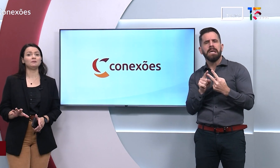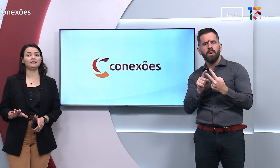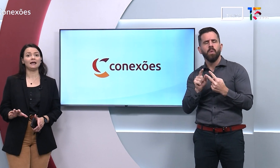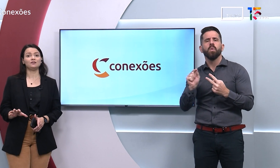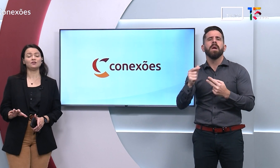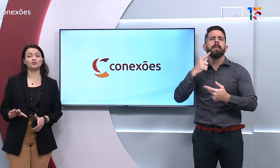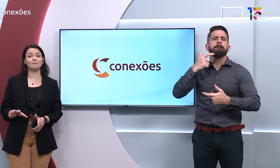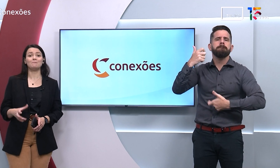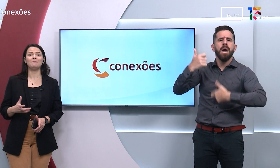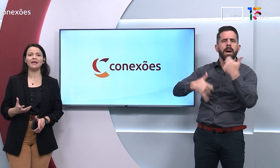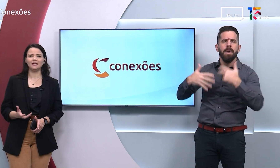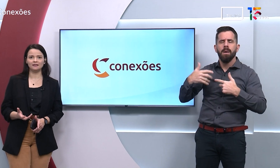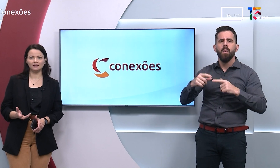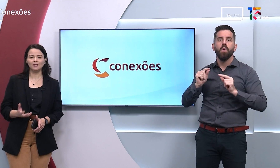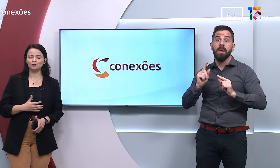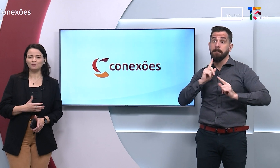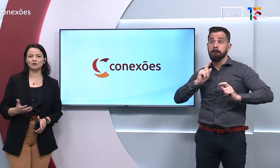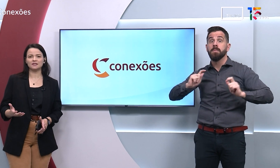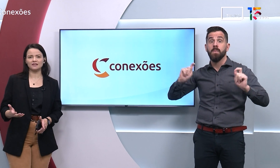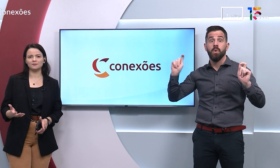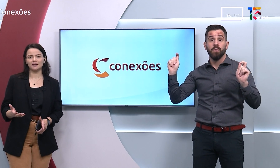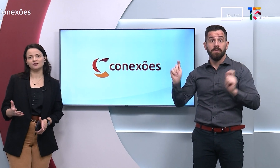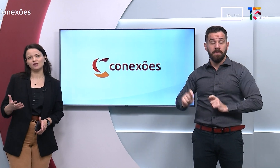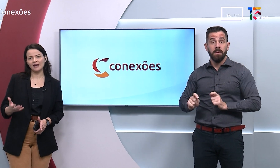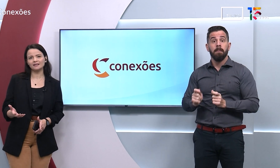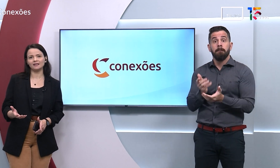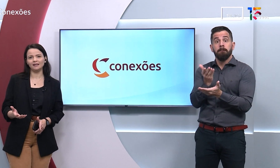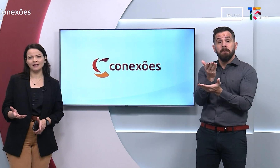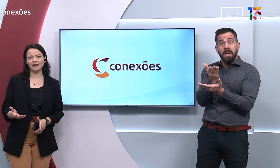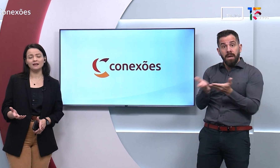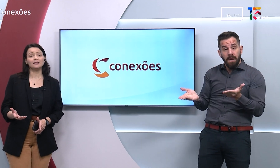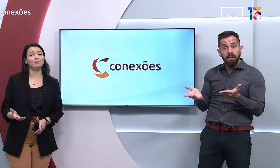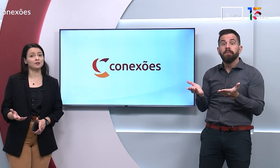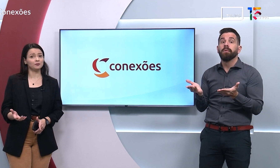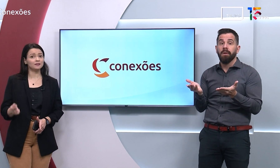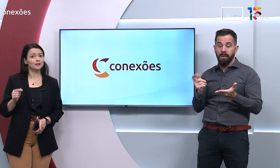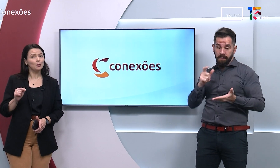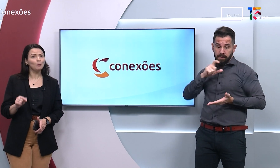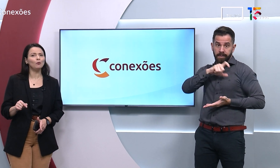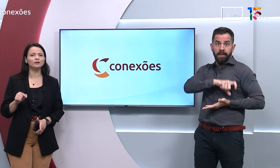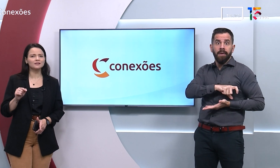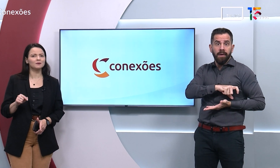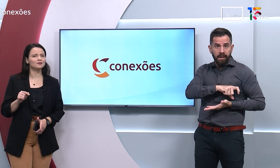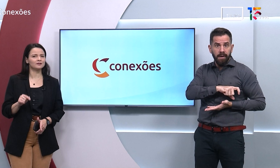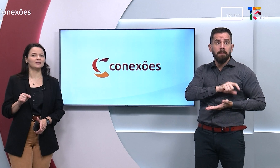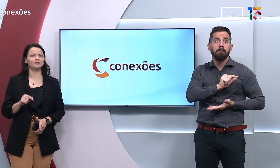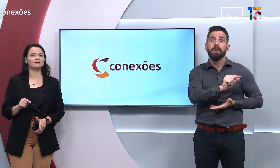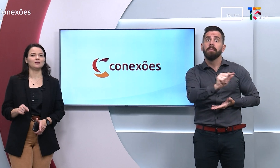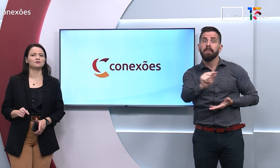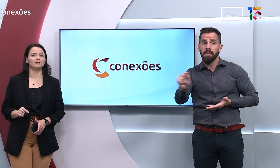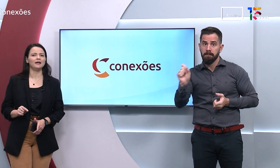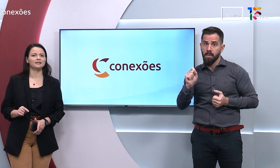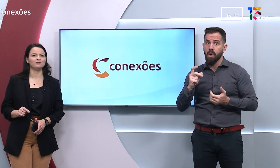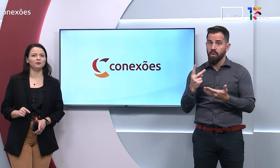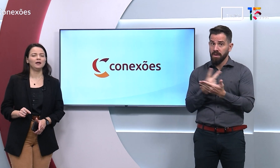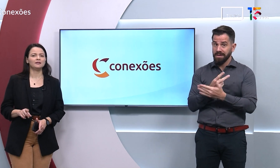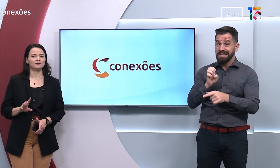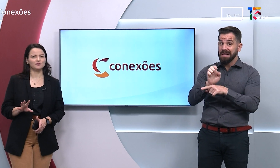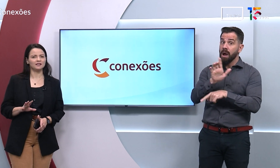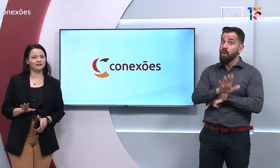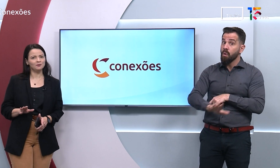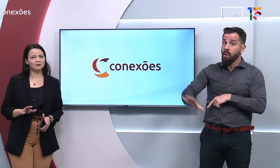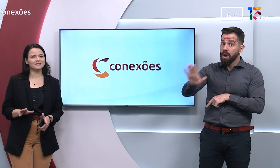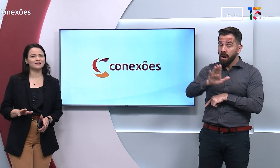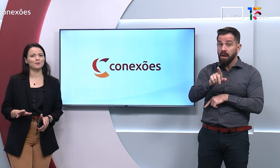sobre a possibilidade de perda do processo para tirar a CNH, que pode acontecer com muitas pessoas aqui no estado de Goiás, viu?